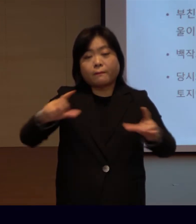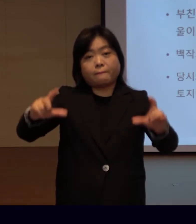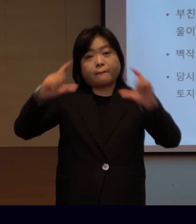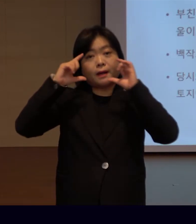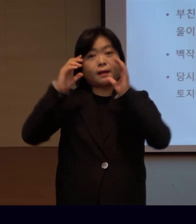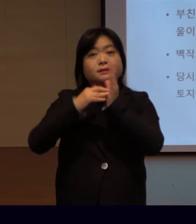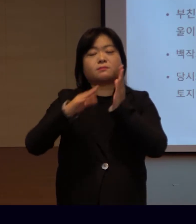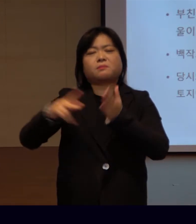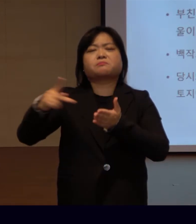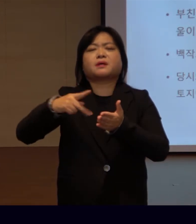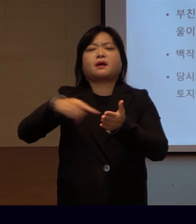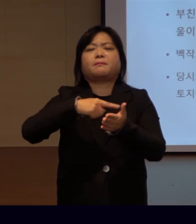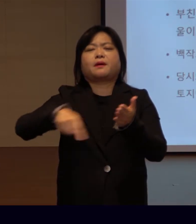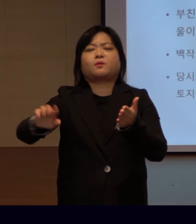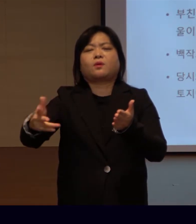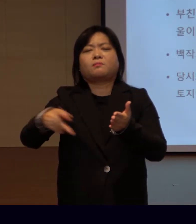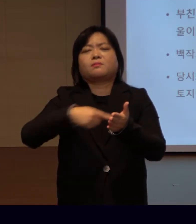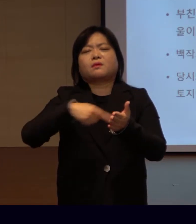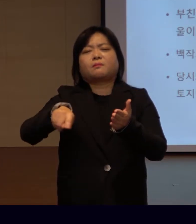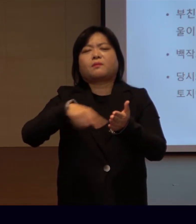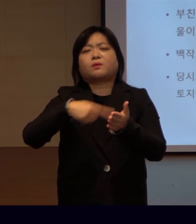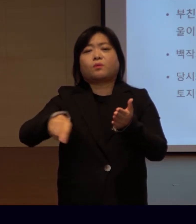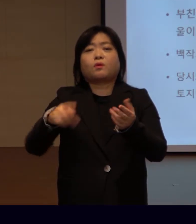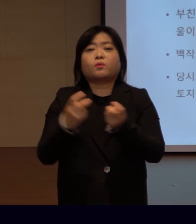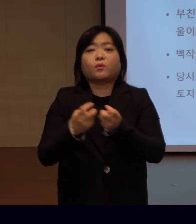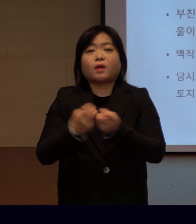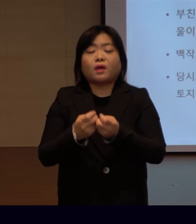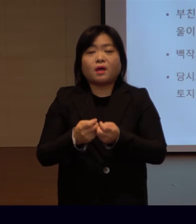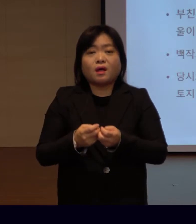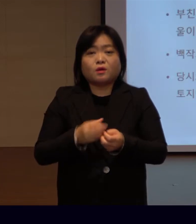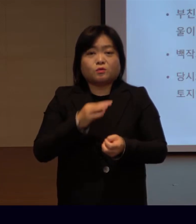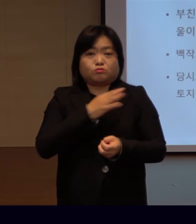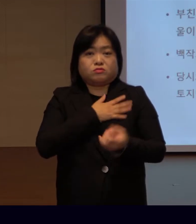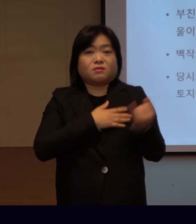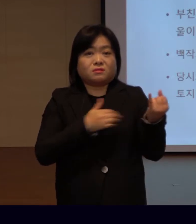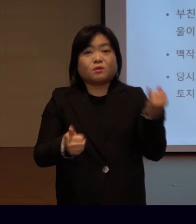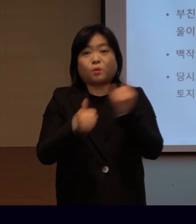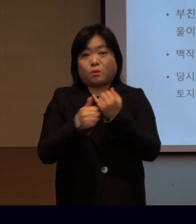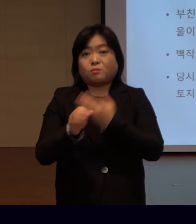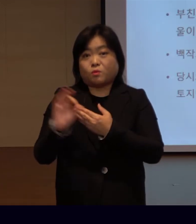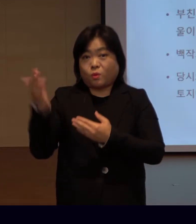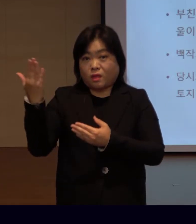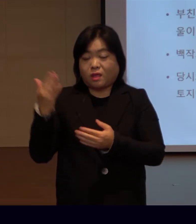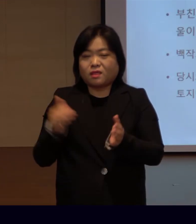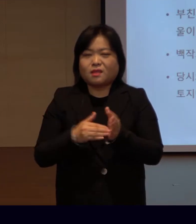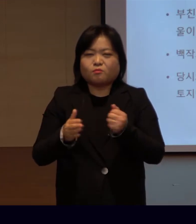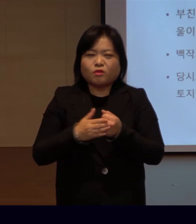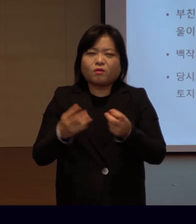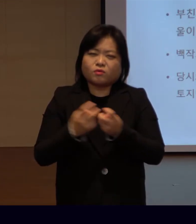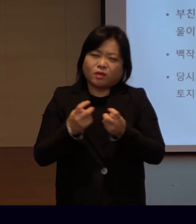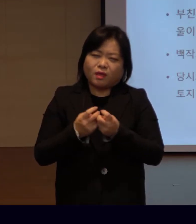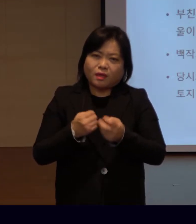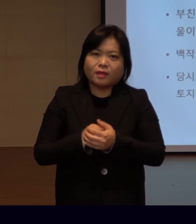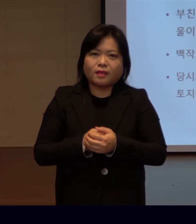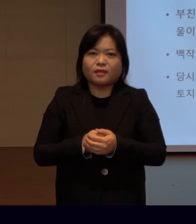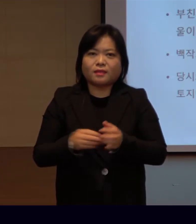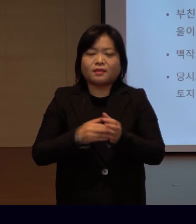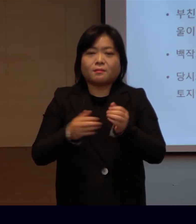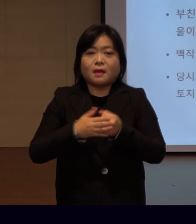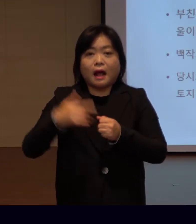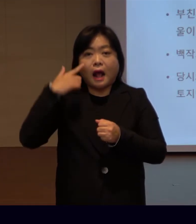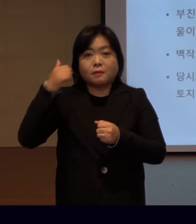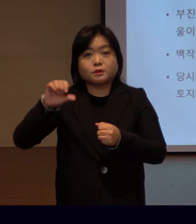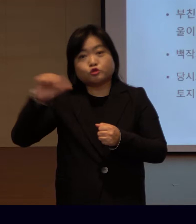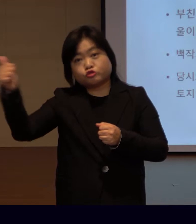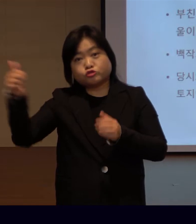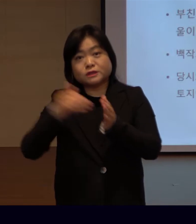해결책이 뭐예요? 뭐 쉬운 해결책. 돈 많은 부르주아 여자하고 결혼하면 됩니다. 근데도 아버지가